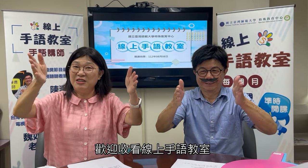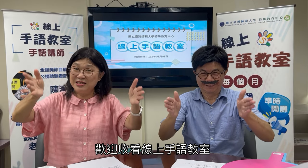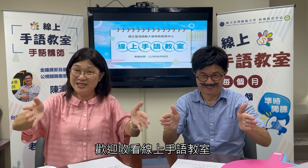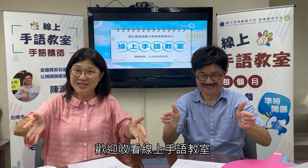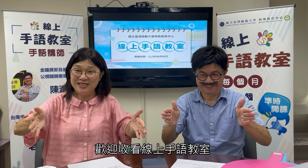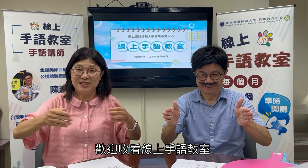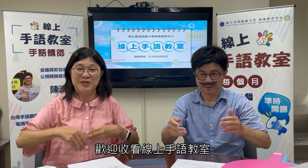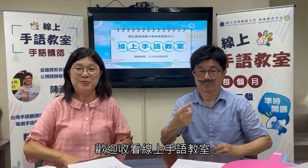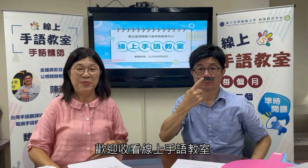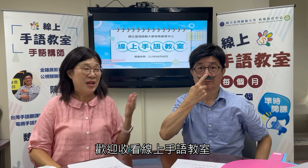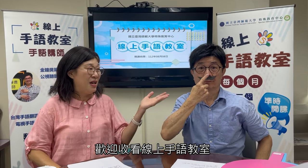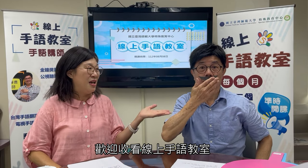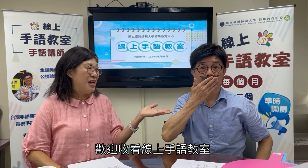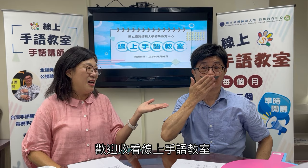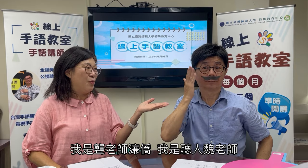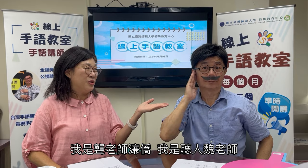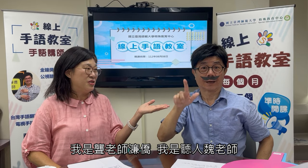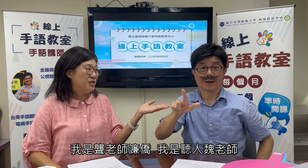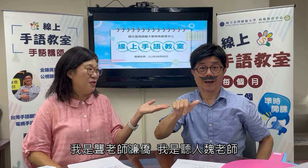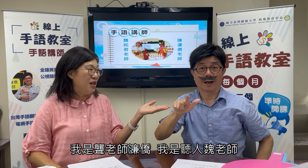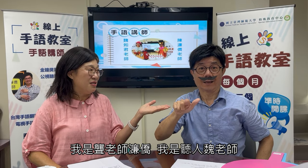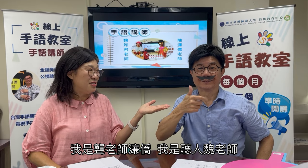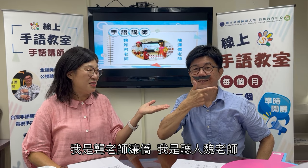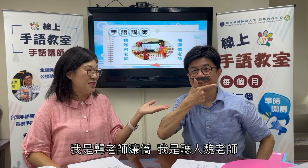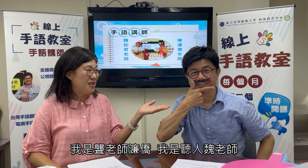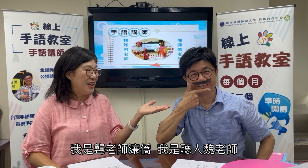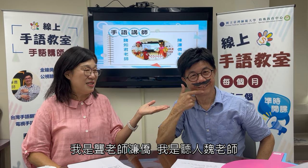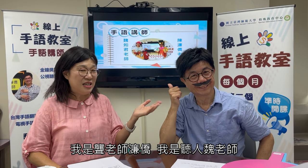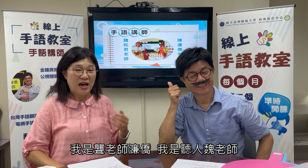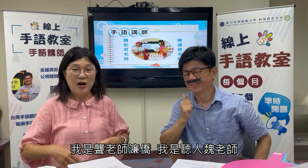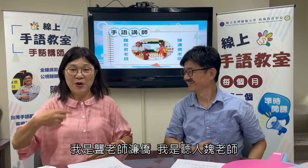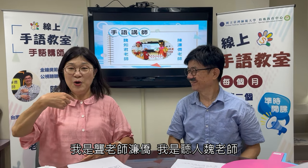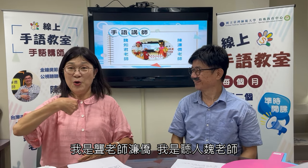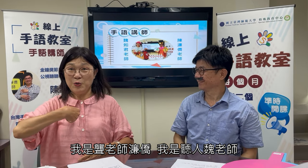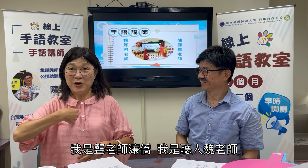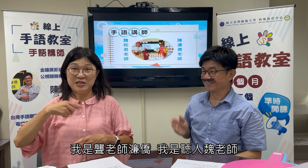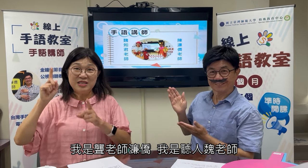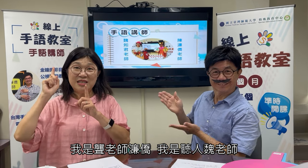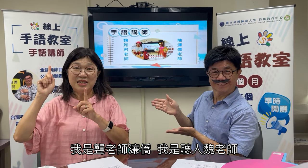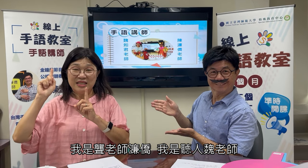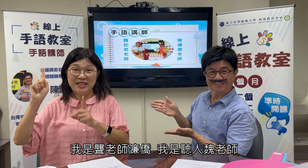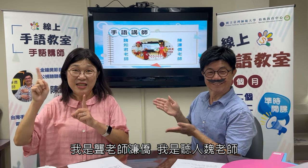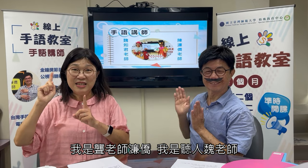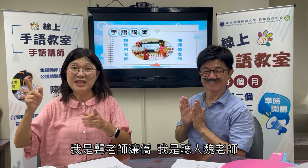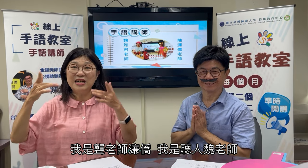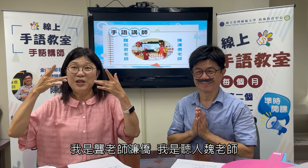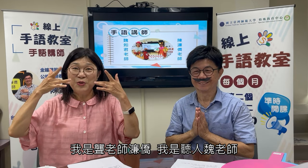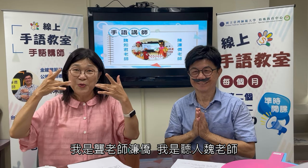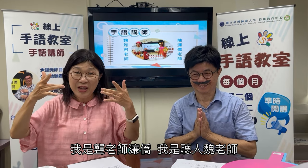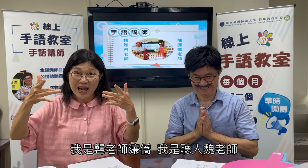室。我是龙老师连桥，我是听人魏老